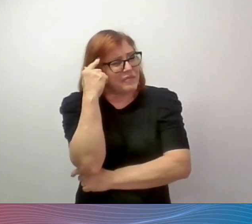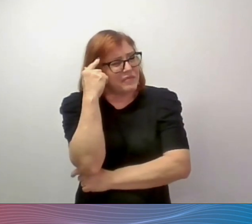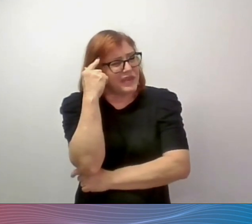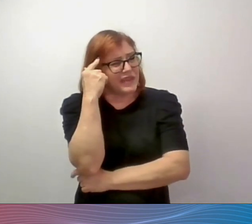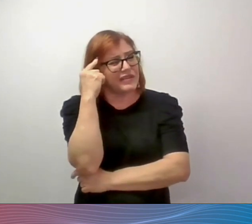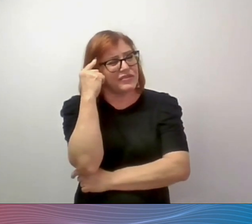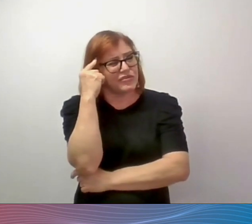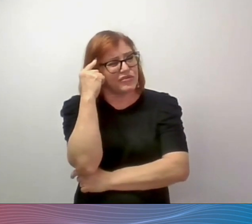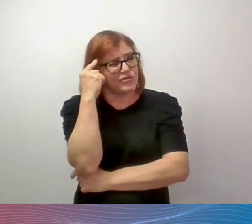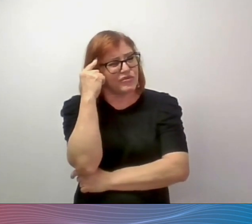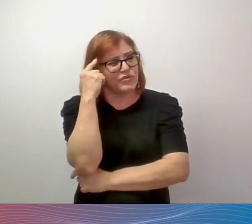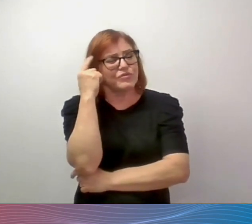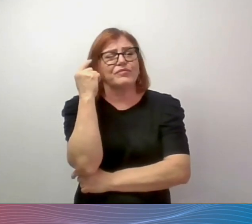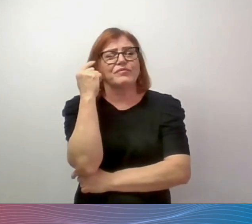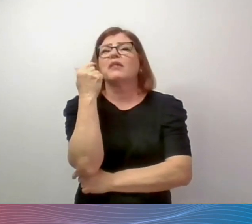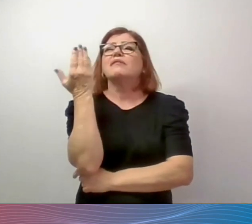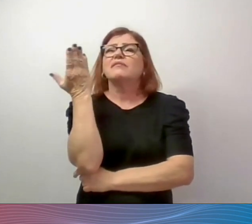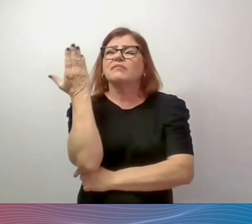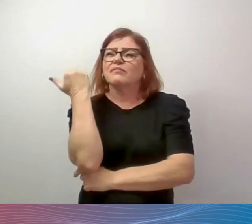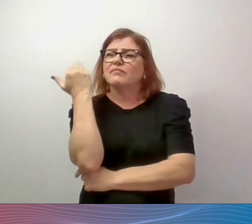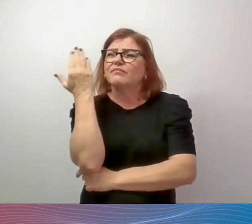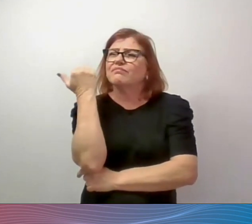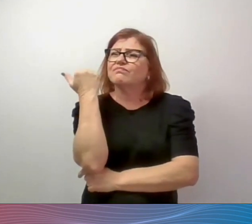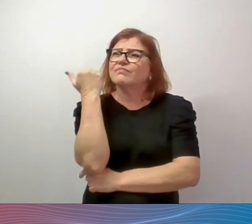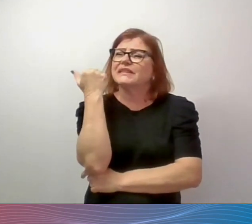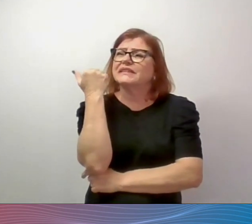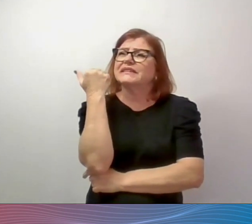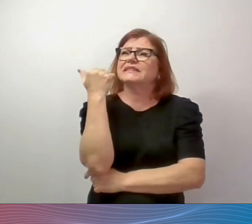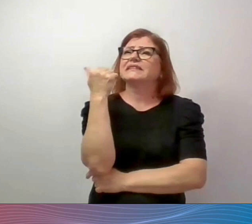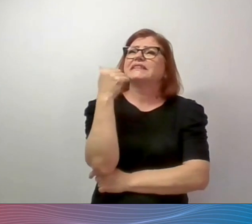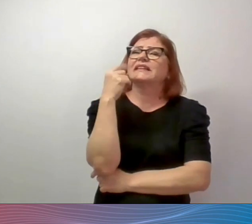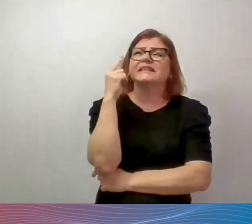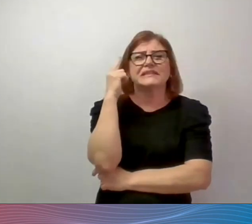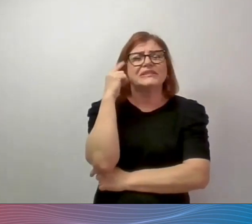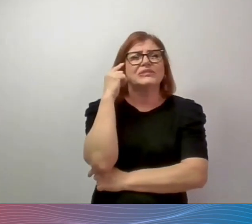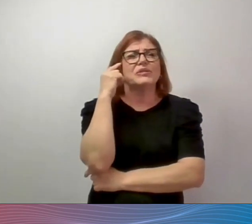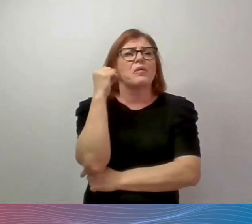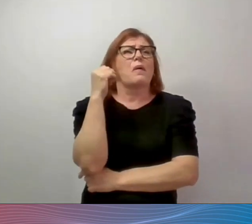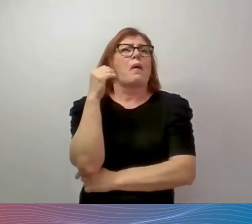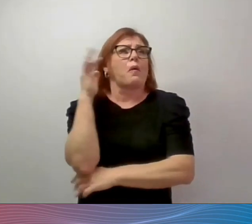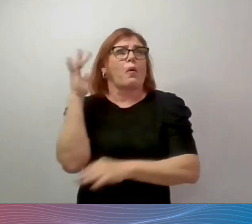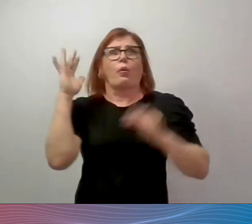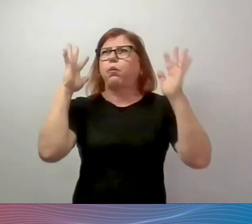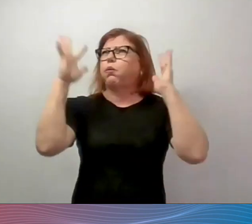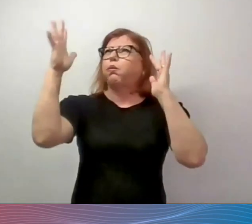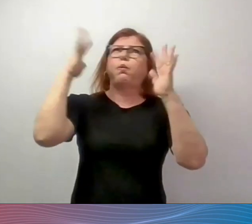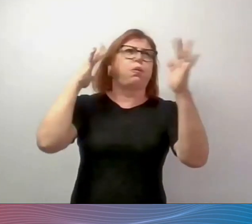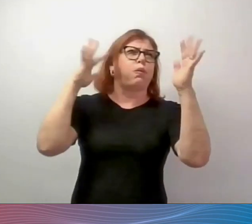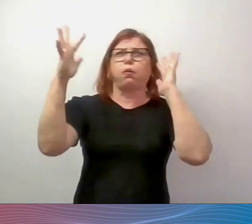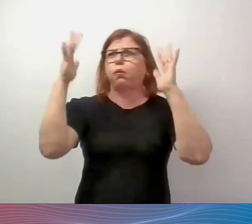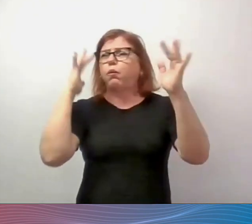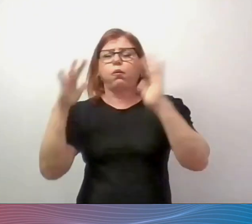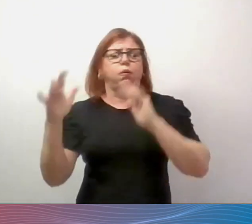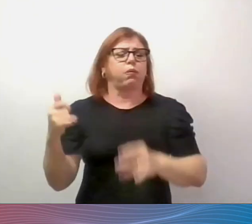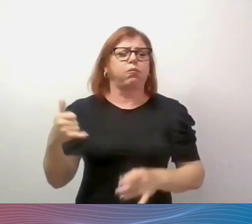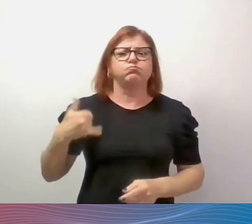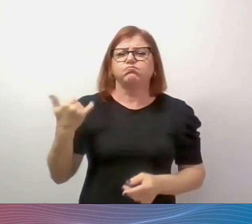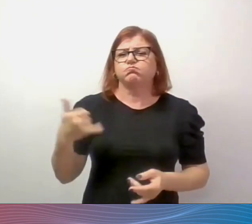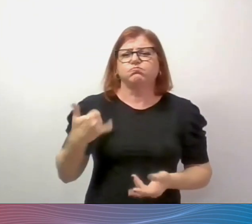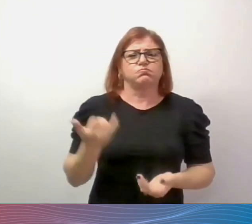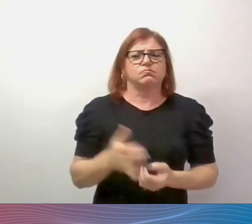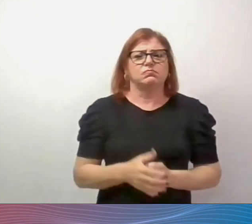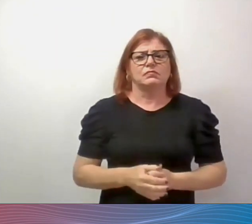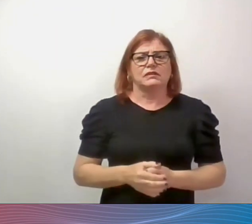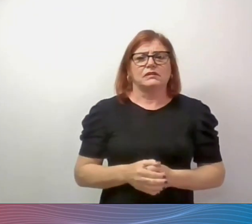éramos gentios, cheio de vaidade dos nossos pensamentos. Our thoughts are still like when we were Gentiles, full of